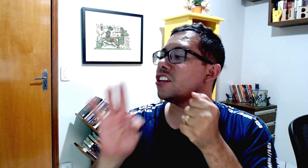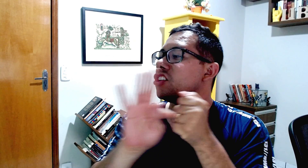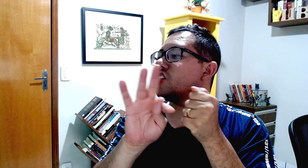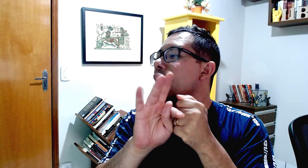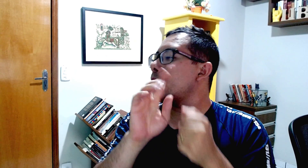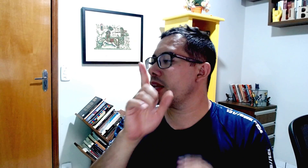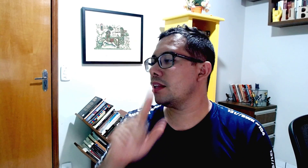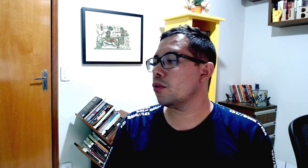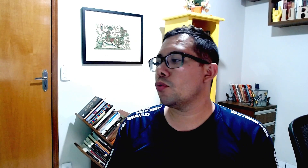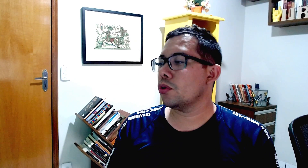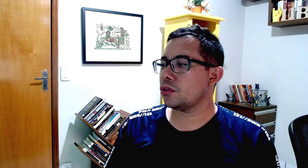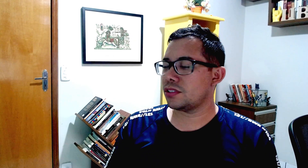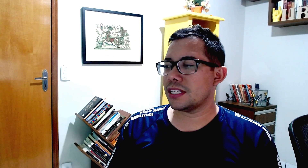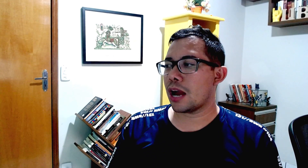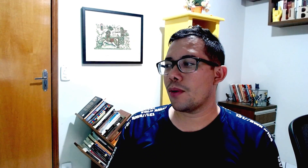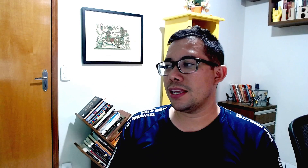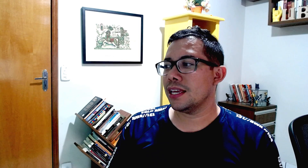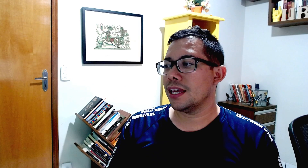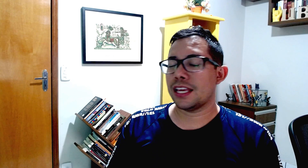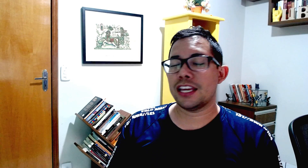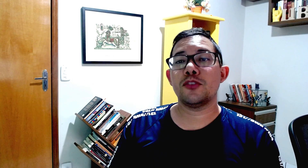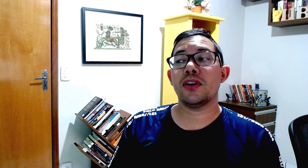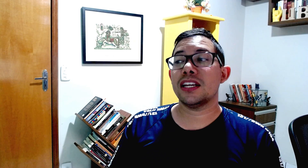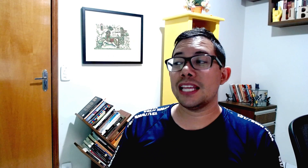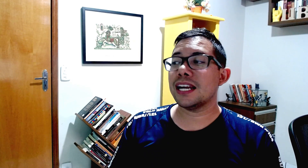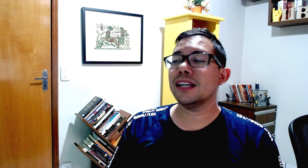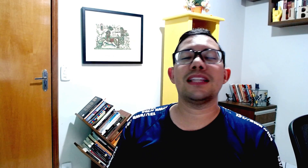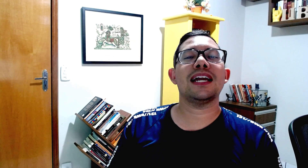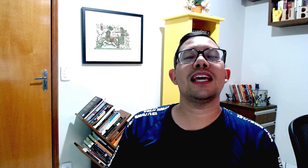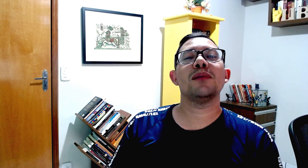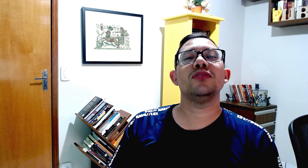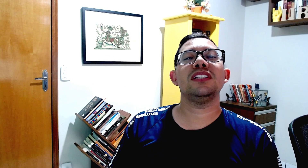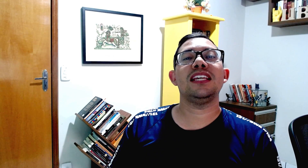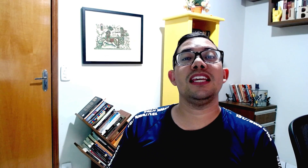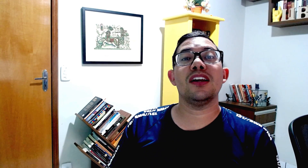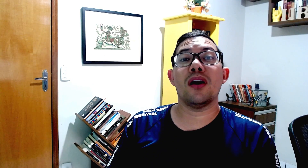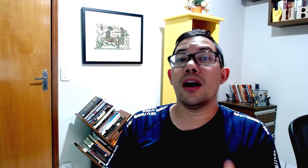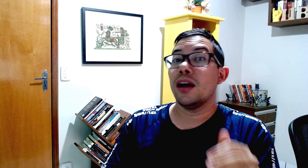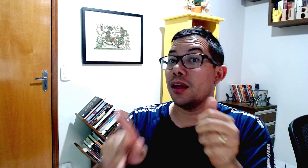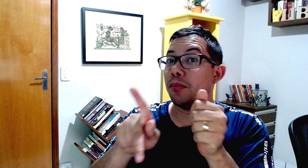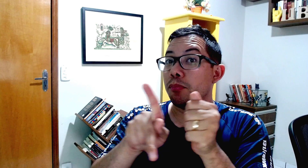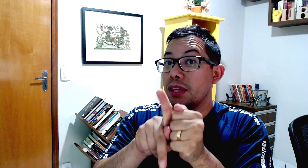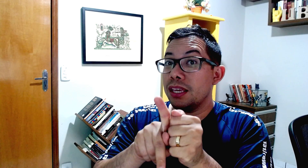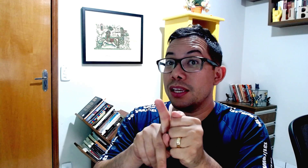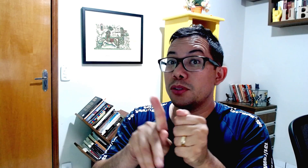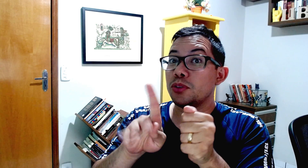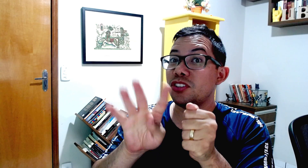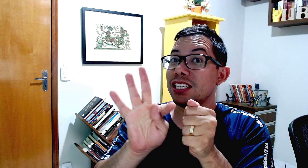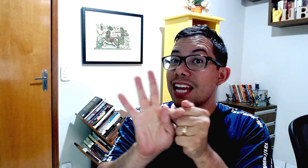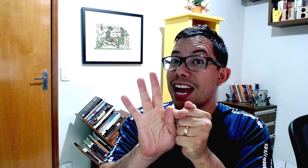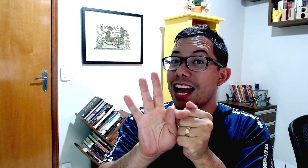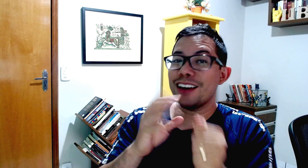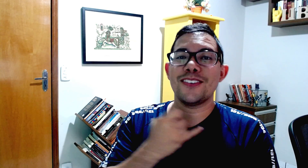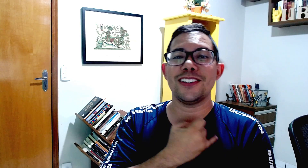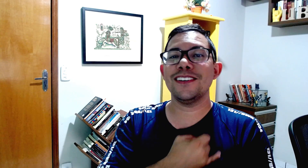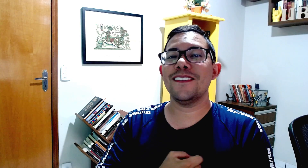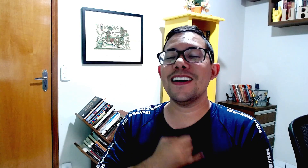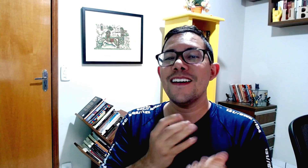gente já aprendeu um outro sinal aí, que a gente pode até cantar aquela musiquinha, ó. Pedro, Tiago, João